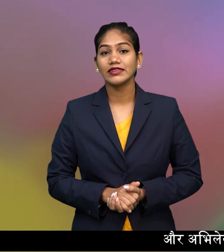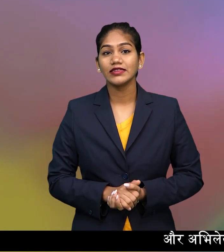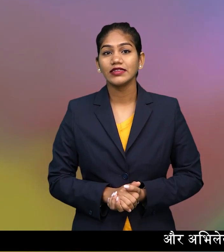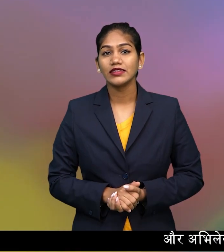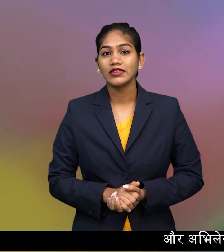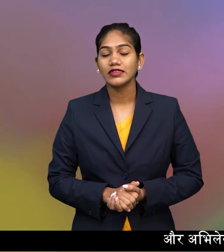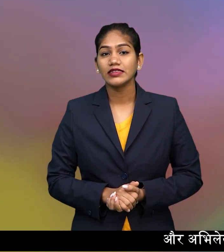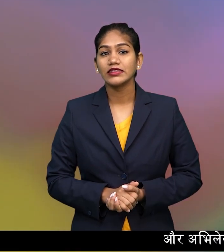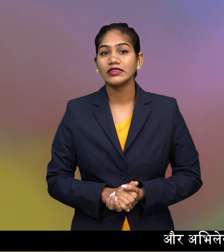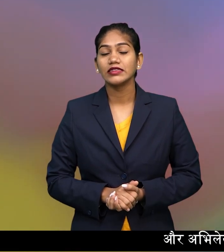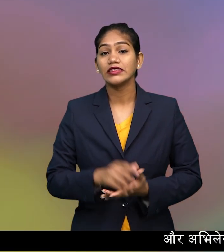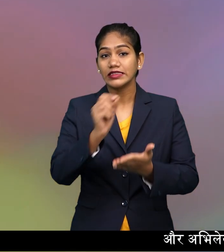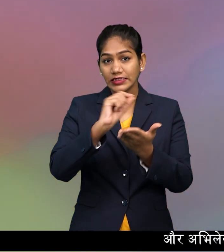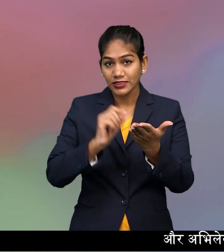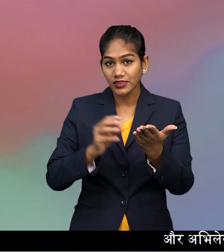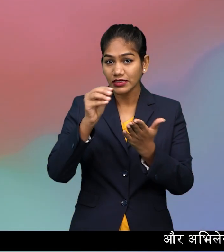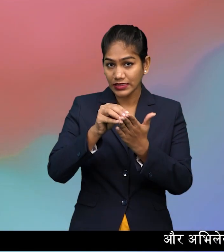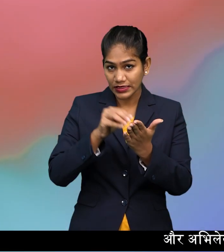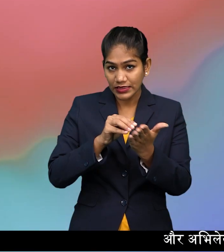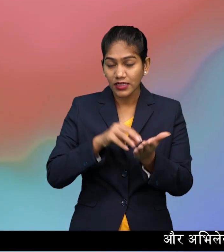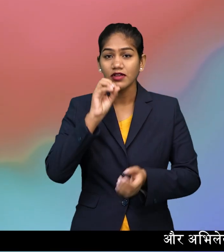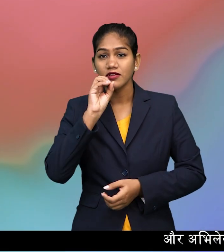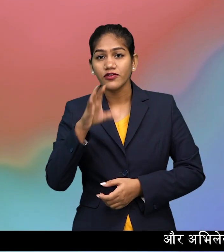और अभिलेख करने की एक प्रक्रिया है।